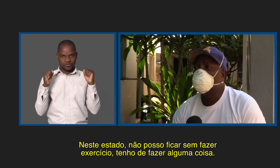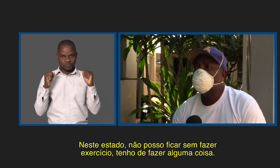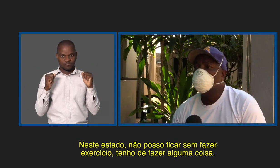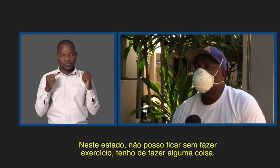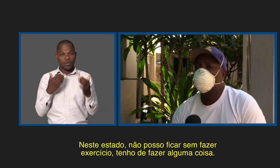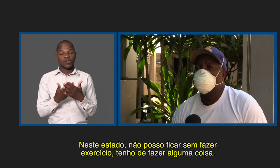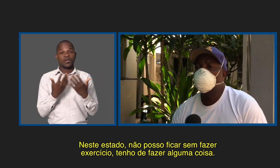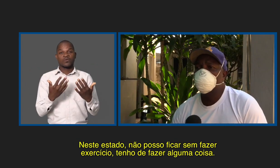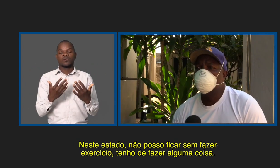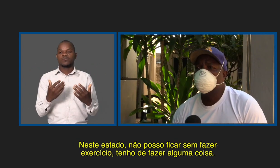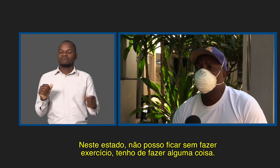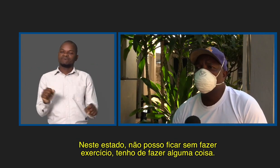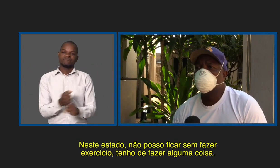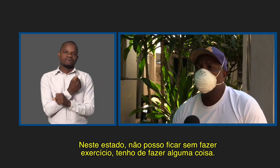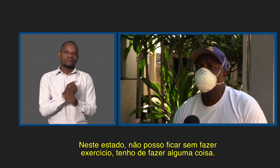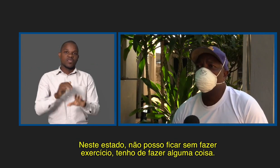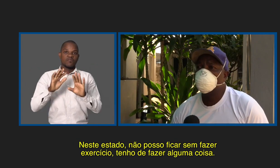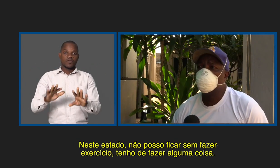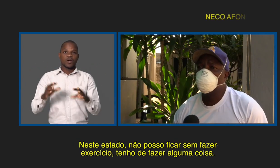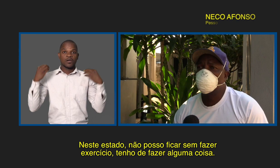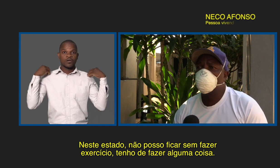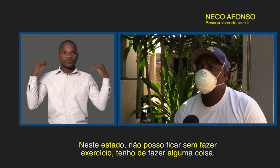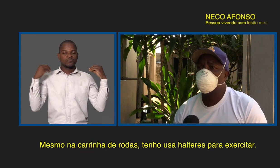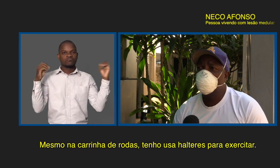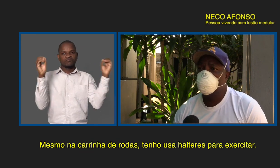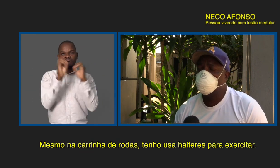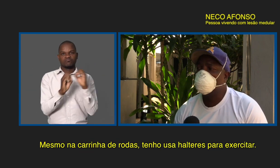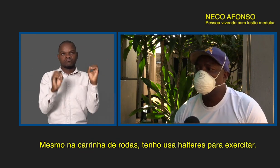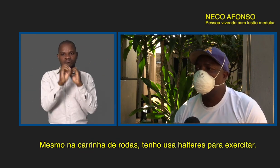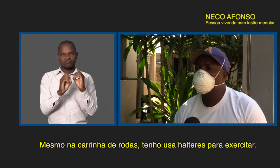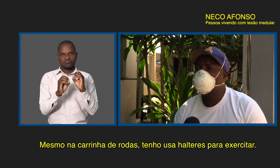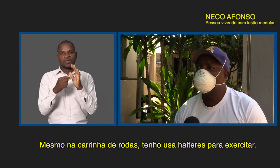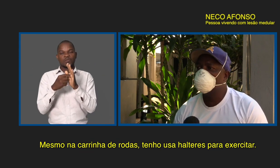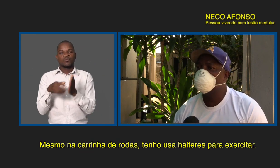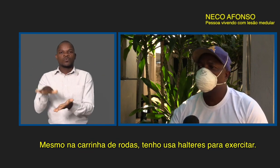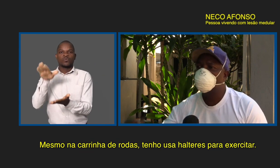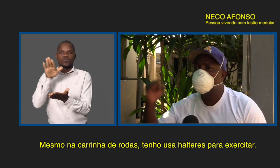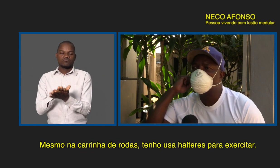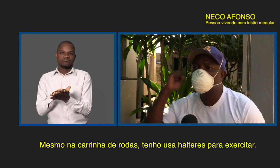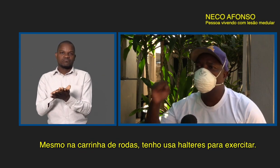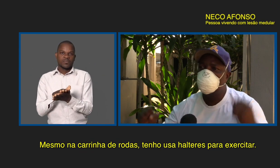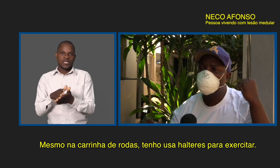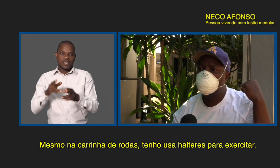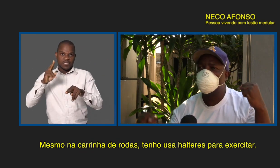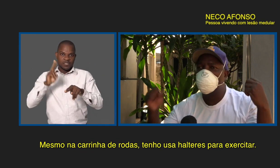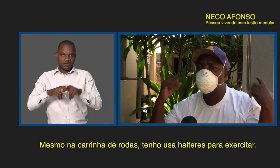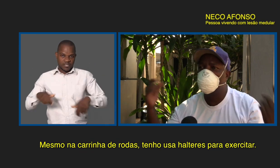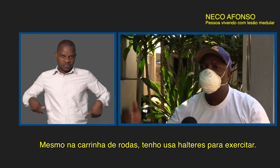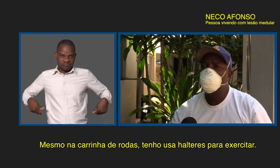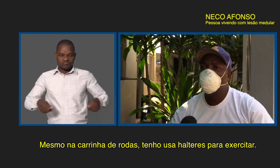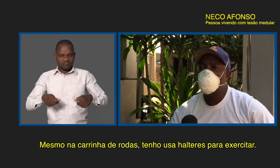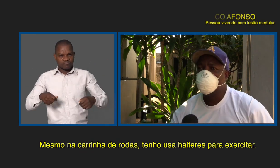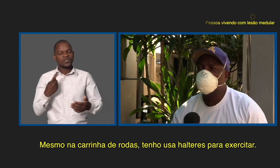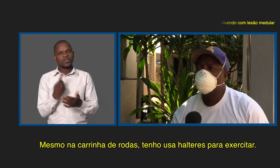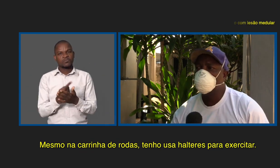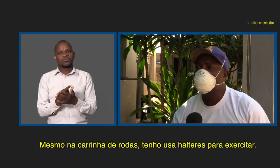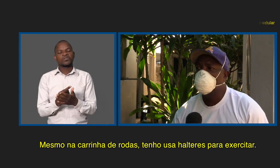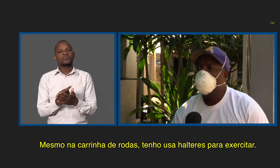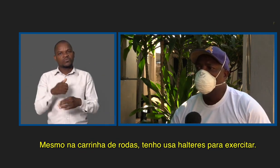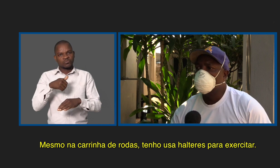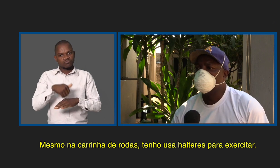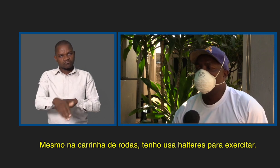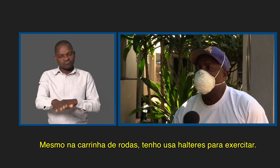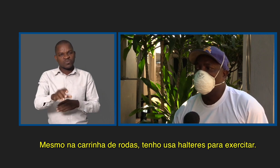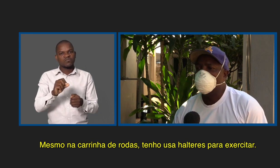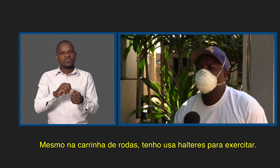não pode ficar sem fazer o exercício, tem que fazer qualquer coisa, mesmo aqui na cadeira de roda, tem alguns pesos que tenho exercitado para poder ter